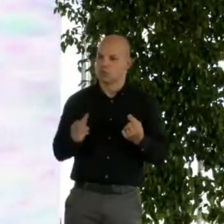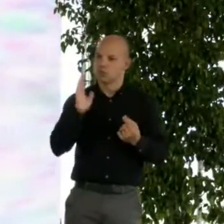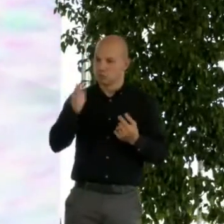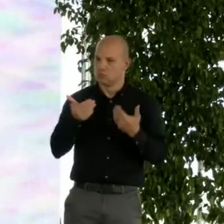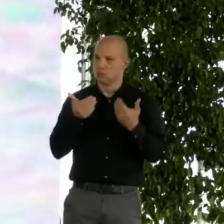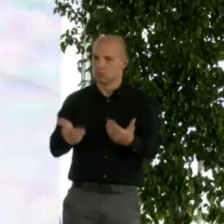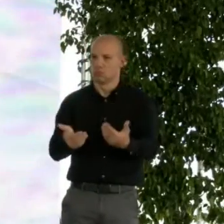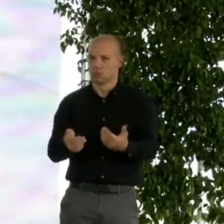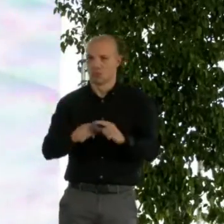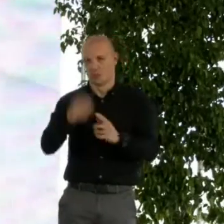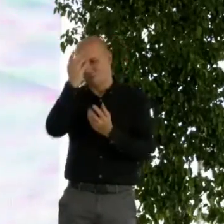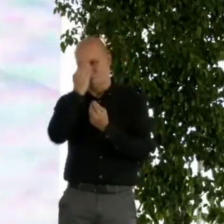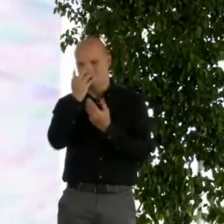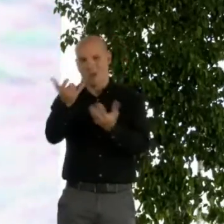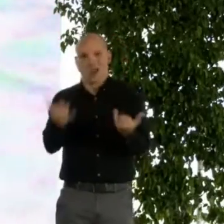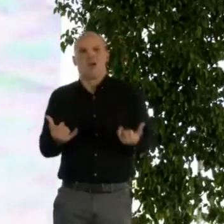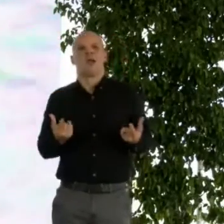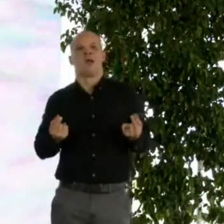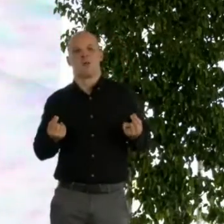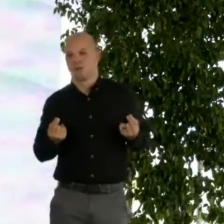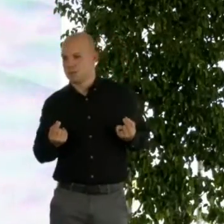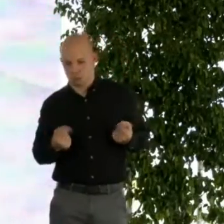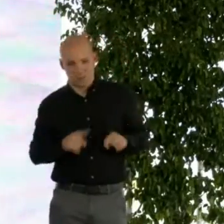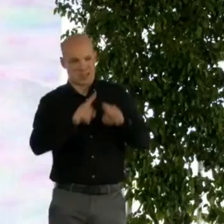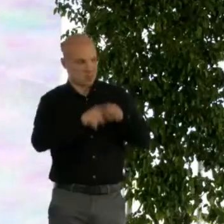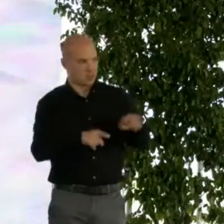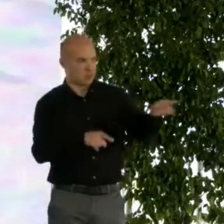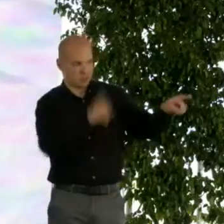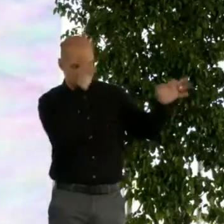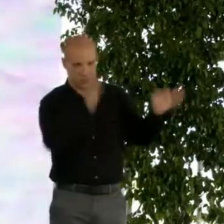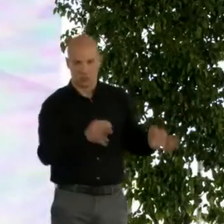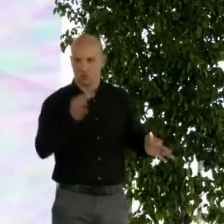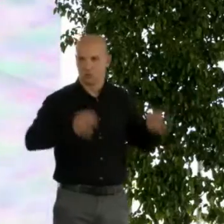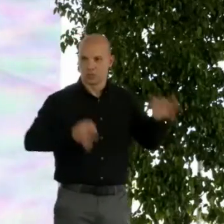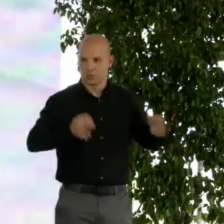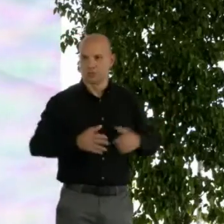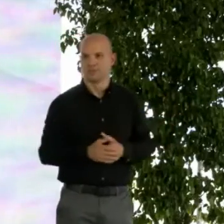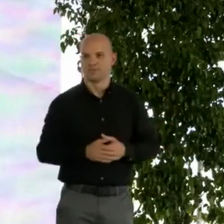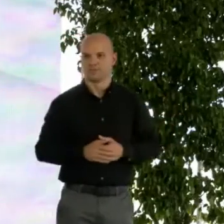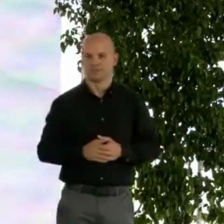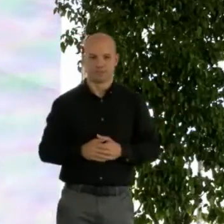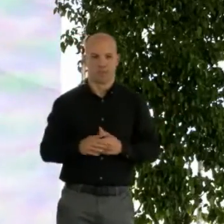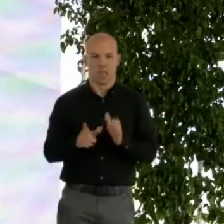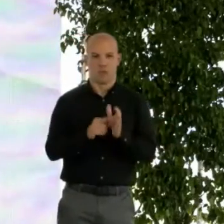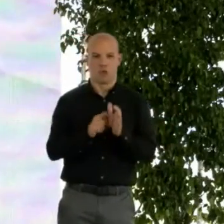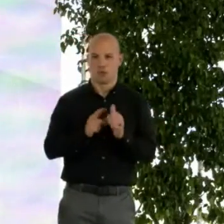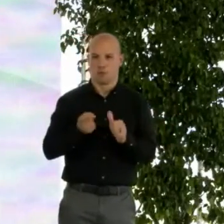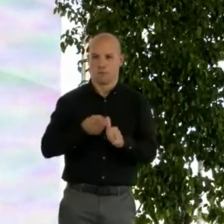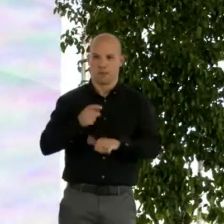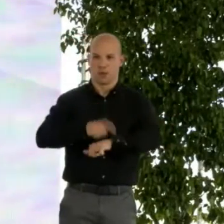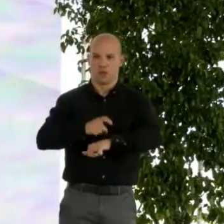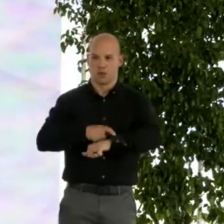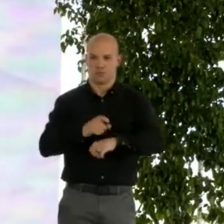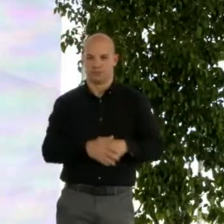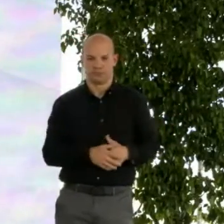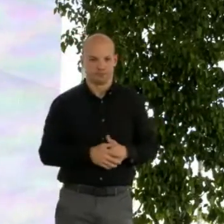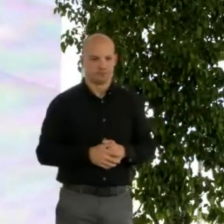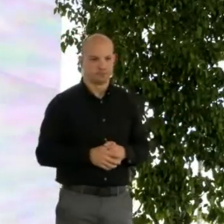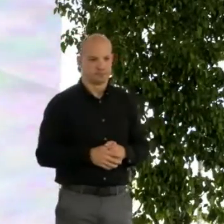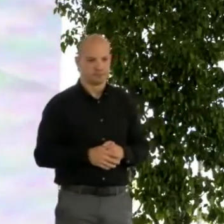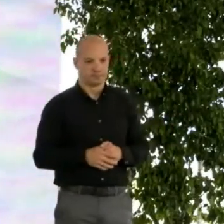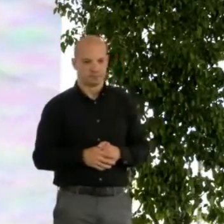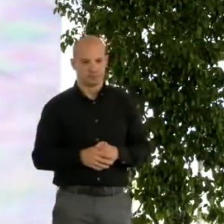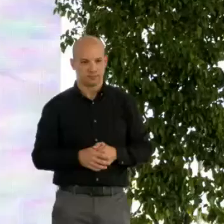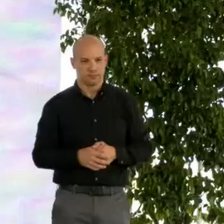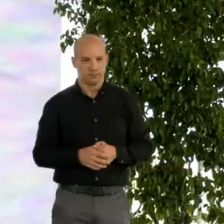adelantar criterio porque depende de la decisión del juez. Primera hora. Sí, gobernador, dos preguntas.